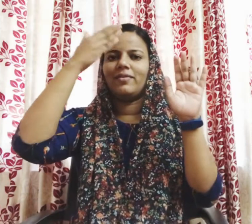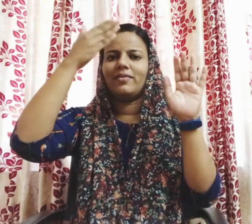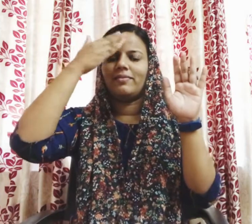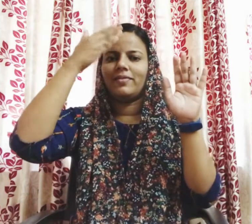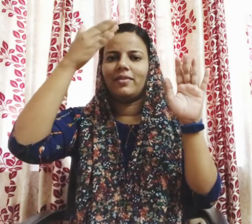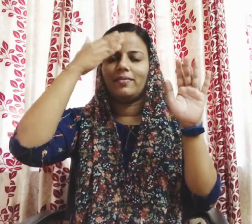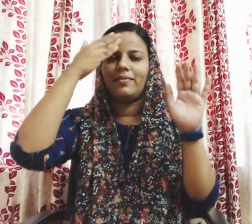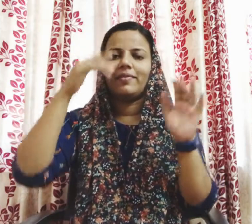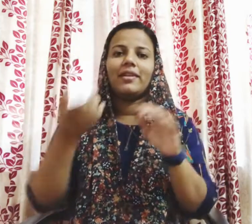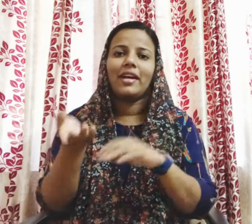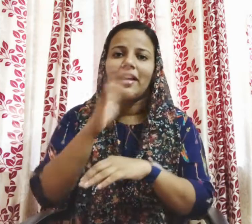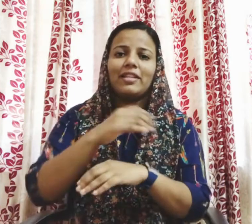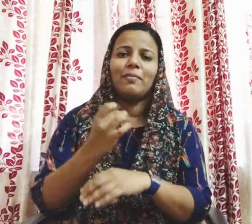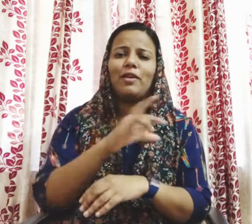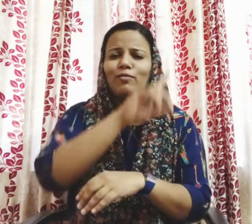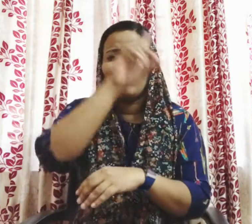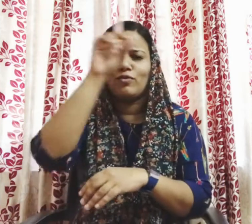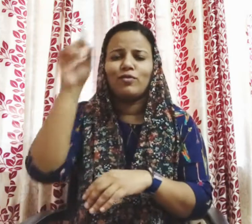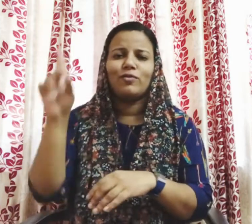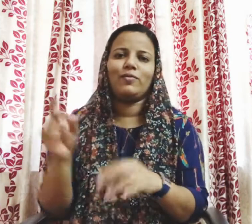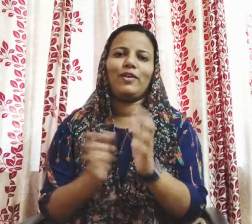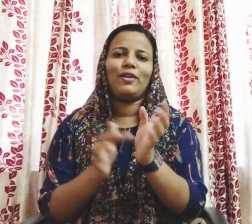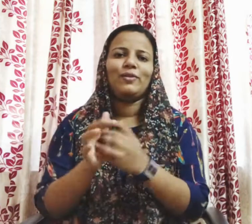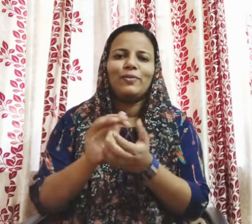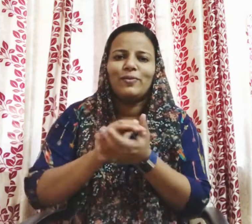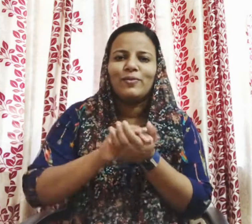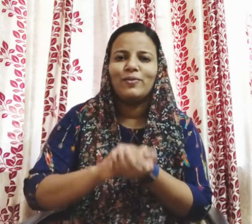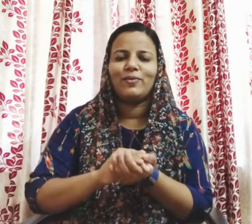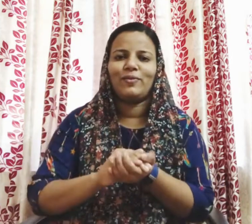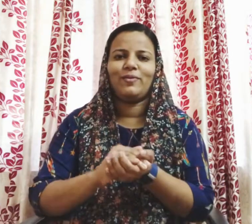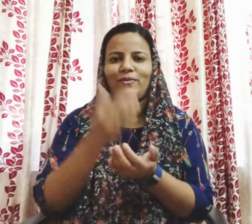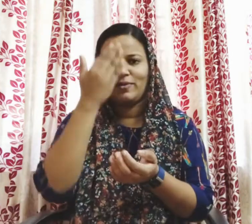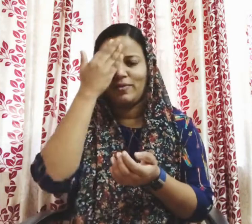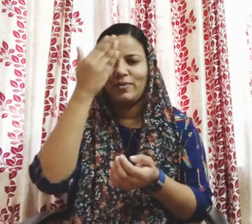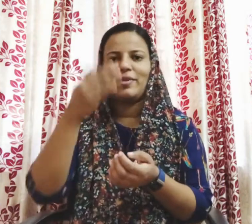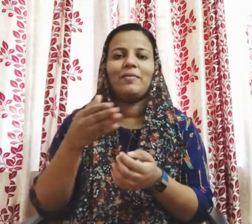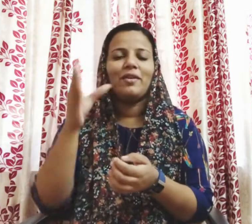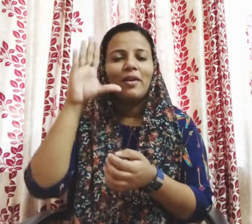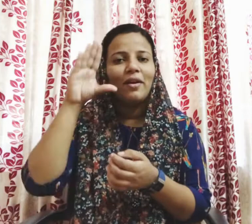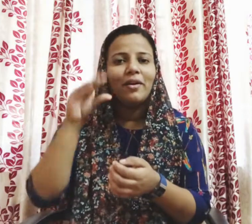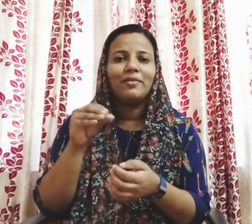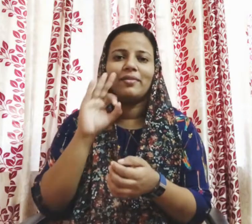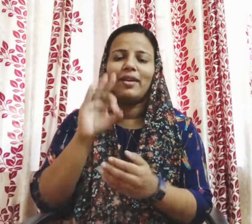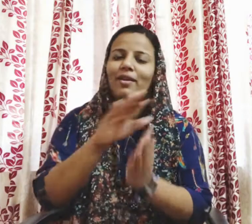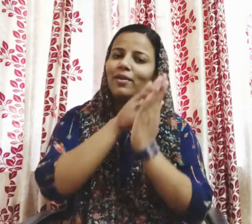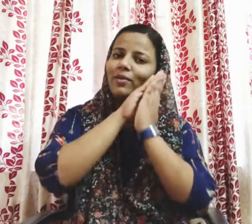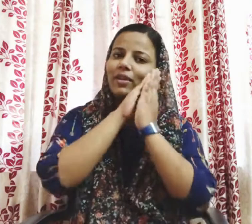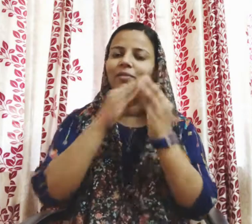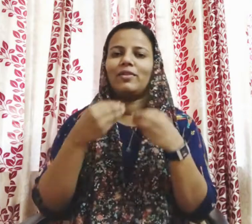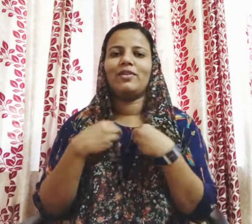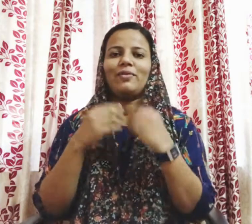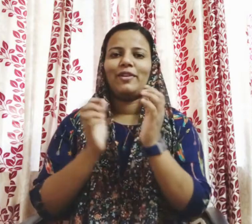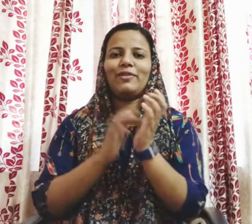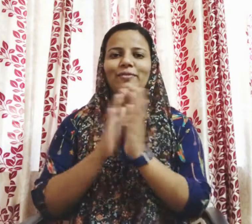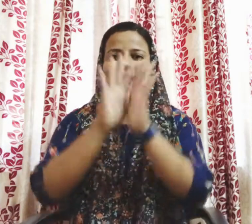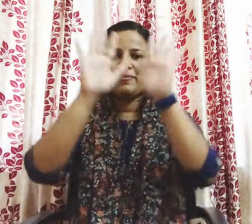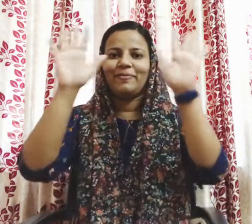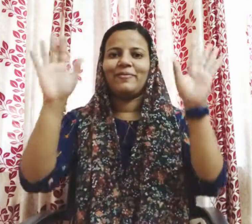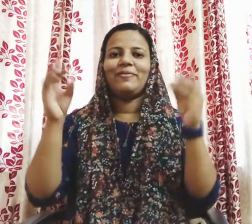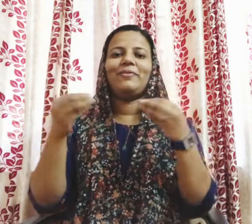പിതാവേ, സ്തോത്രം, സ്തോത്രം, സ്തോത്രം. കഴിഞ്ഞ പകൽക്കാലം മുഴുവൻ നമ്മുടെ കർത്താവ് നമ്മളെ കാത്തുപരിപാലിച്ചു. സ്തോത്രം. രാത്രി നമുക്ക് നല്ല ഉറക്കം തന്നു, കർത്താവിന് മഹത്വം